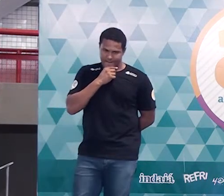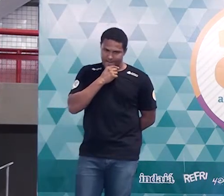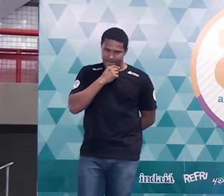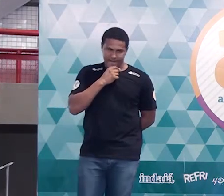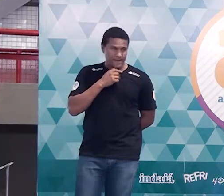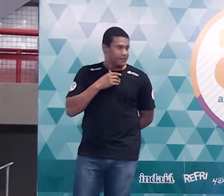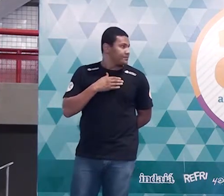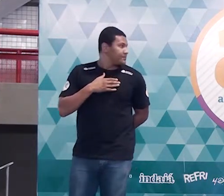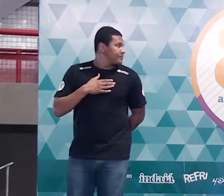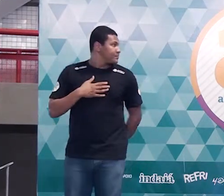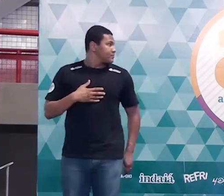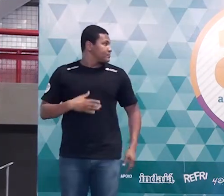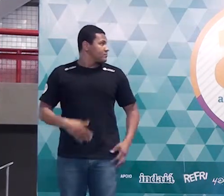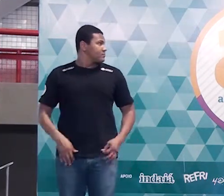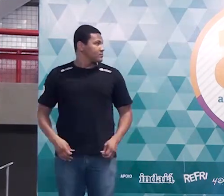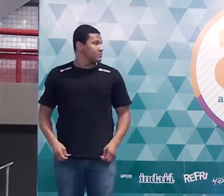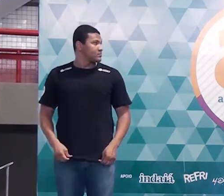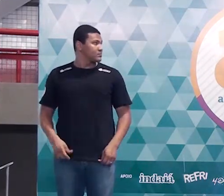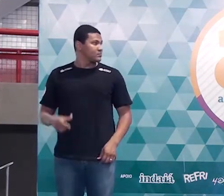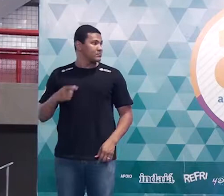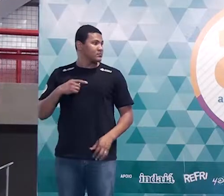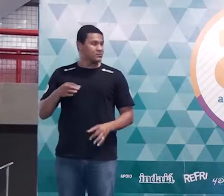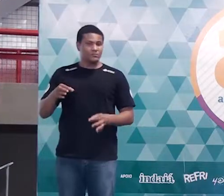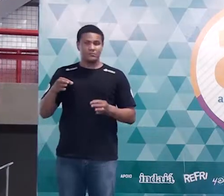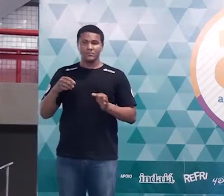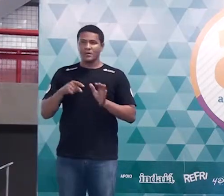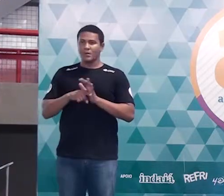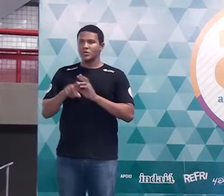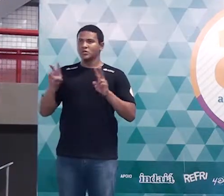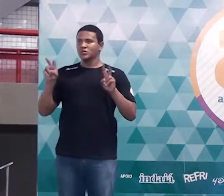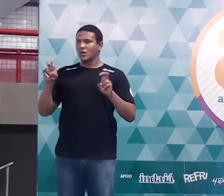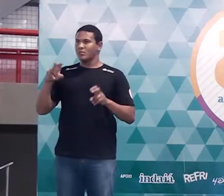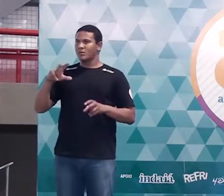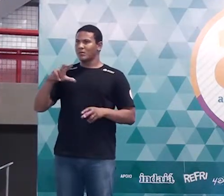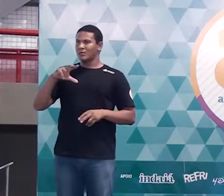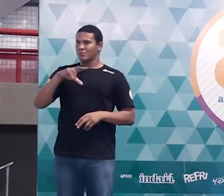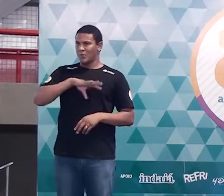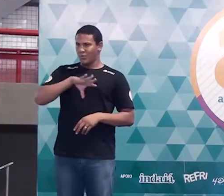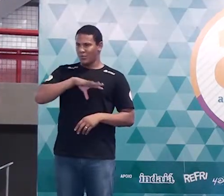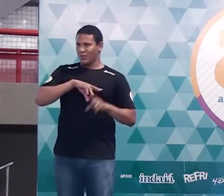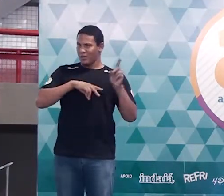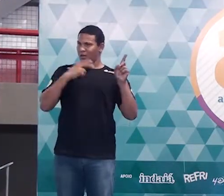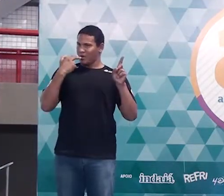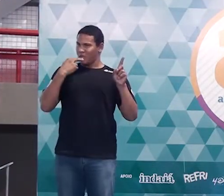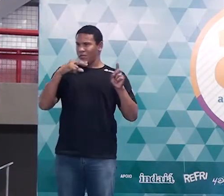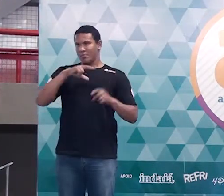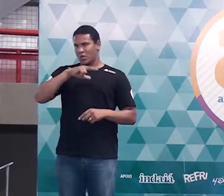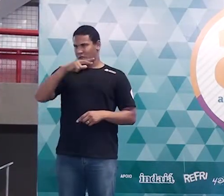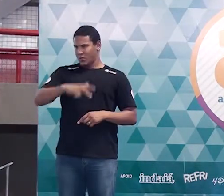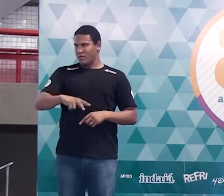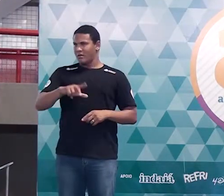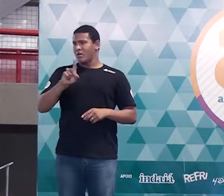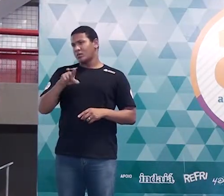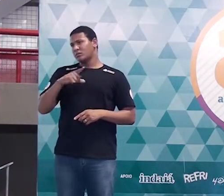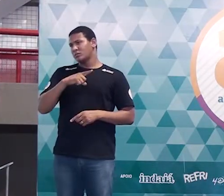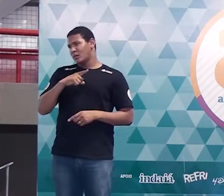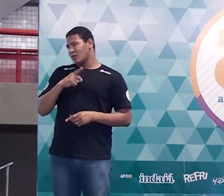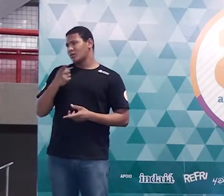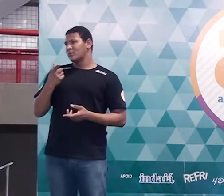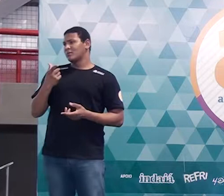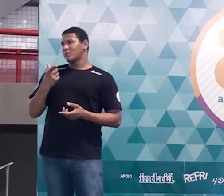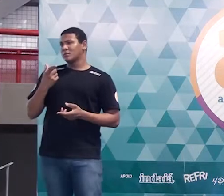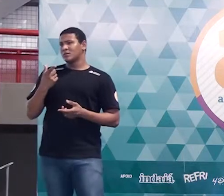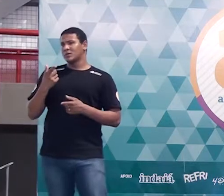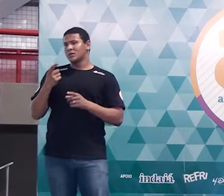Gente, há algumas perguntas que estão fazendo sobre o português de Portugal. Existem as gírias, né? Como, por exemplo,